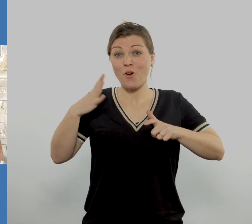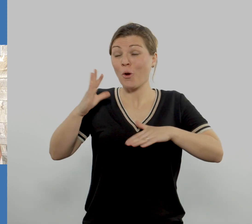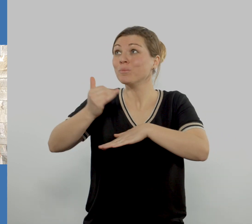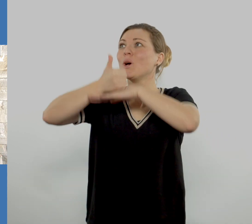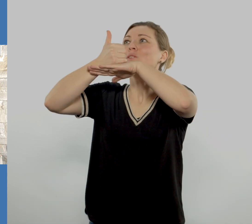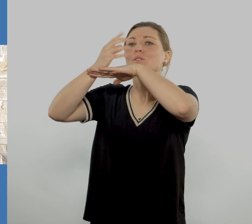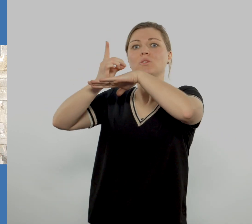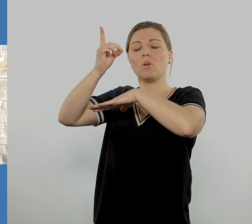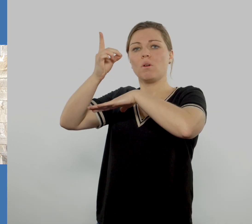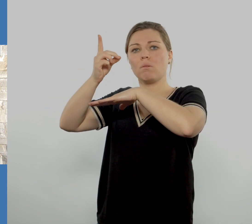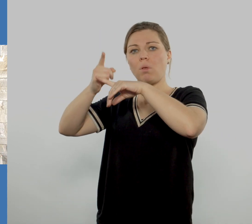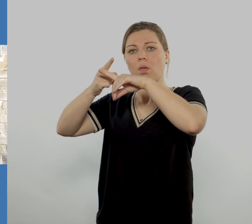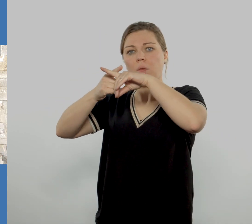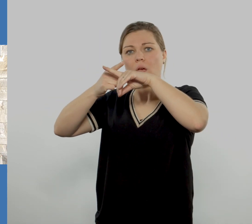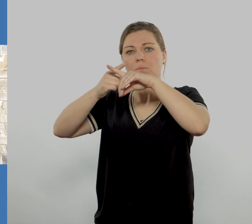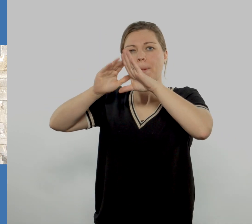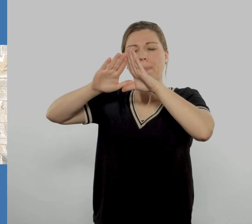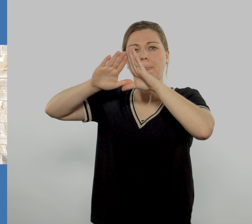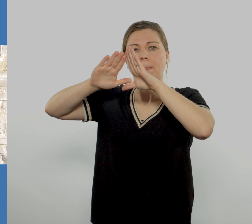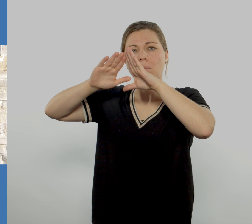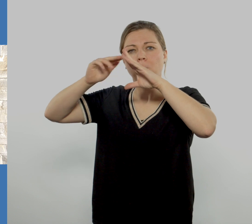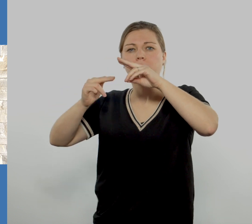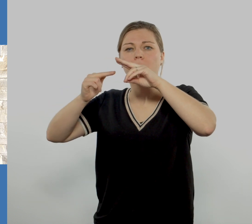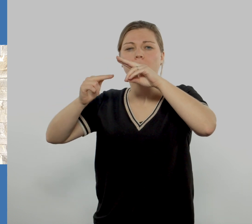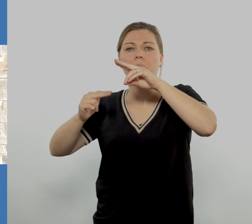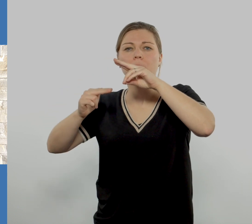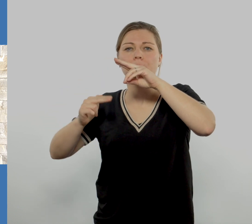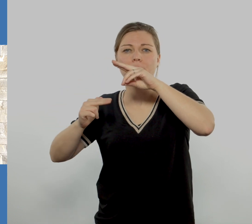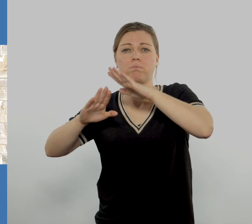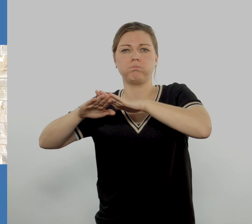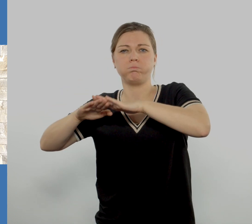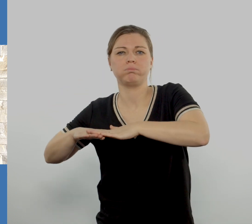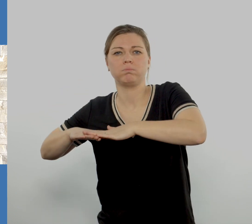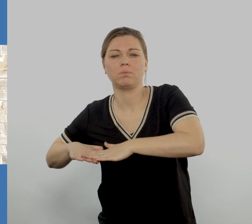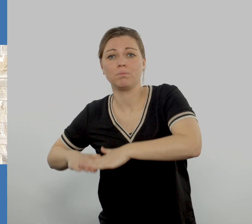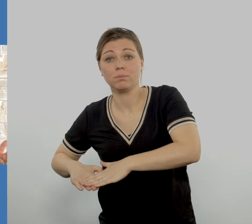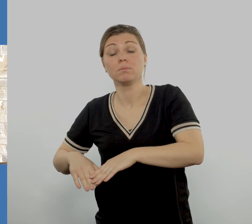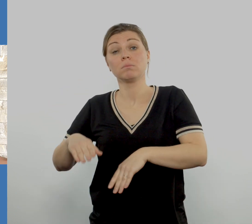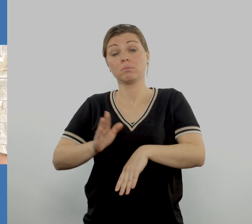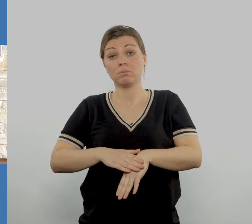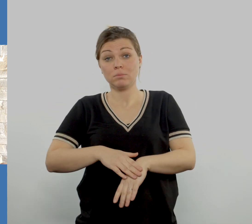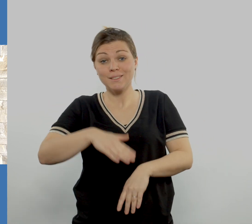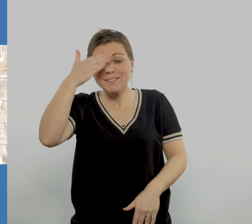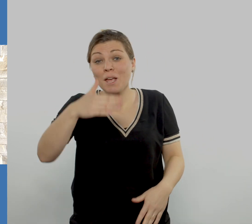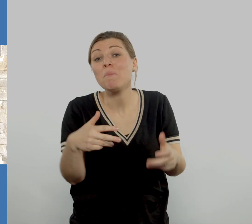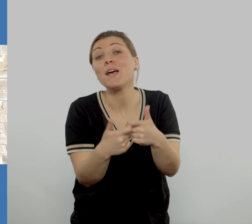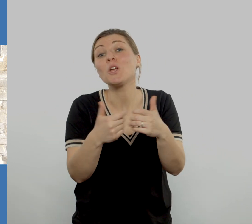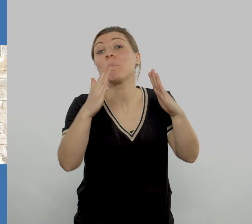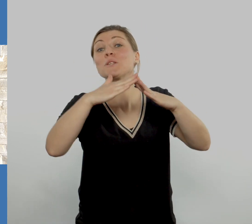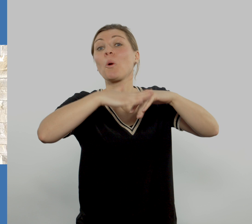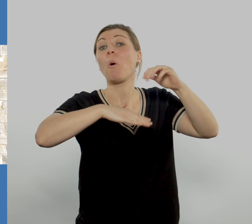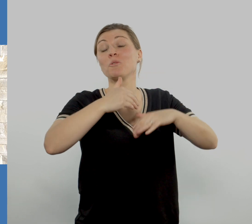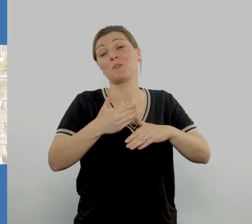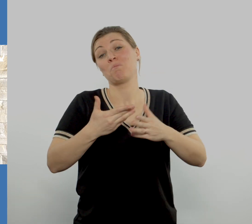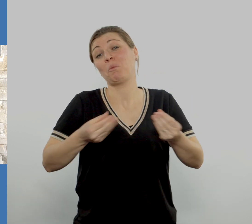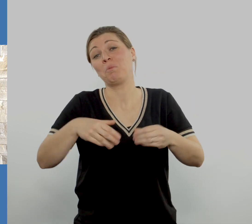1, petit à petit, peut commencer à glisser 2, 3, 4e place. Et puis, combien de gens ont construit la maison? Construire une maison, c'est une belle